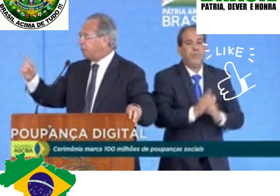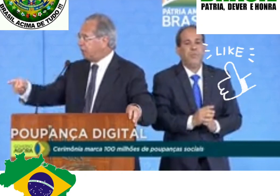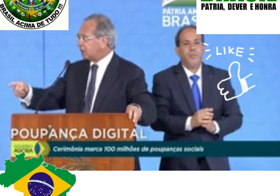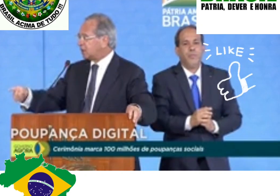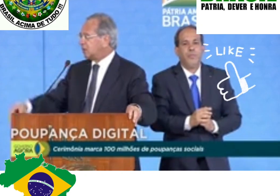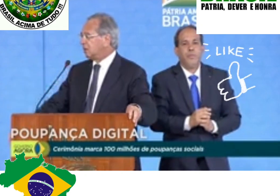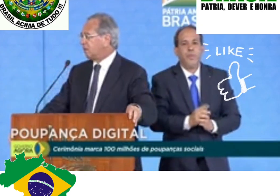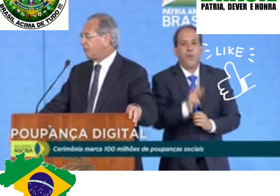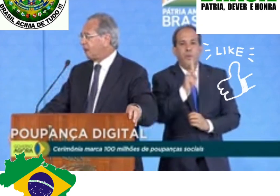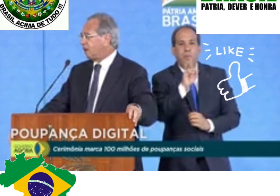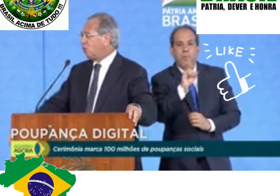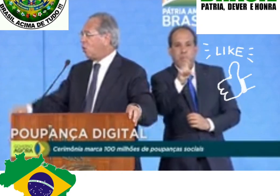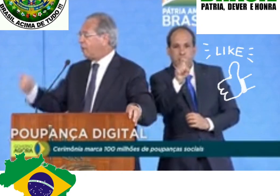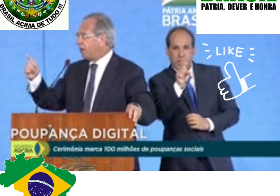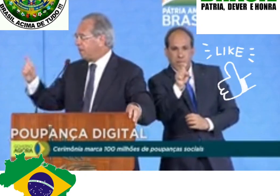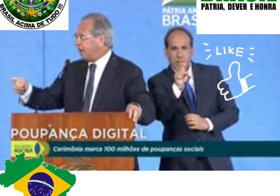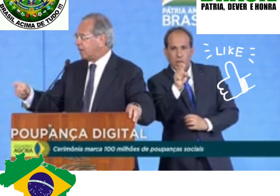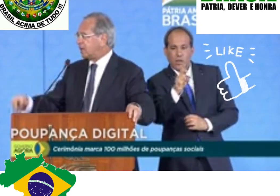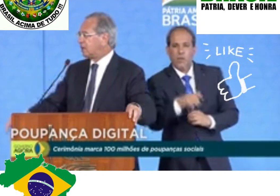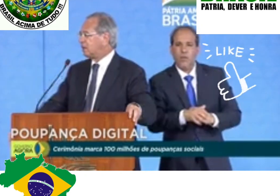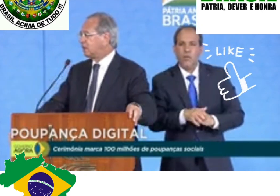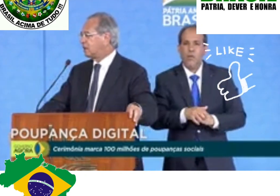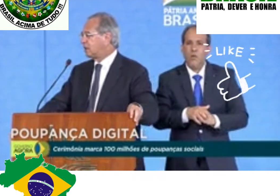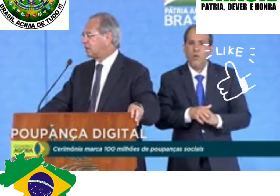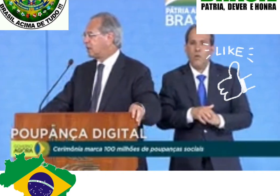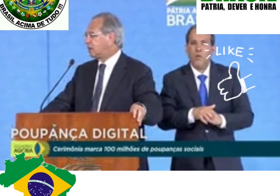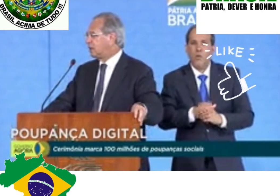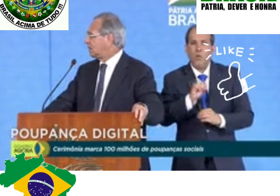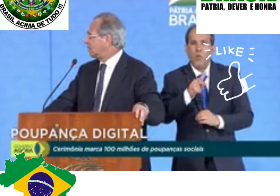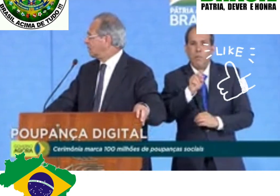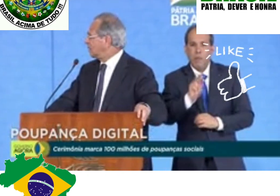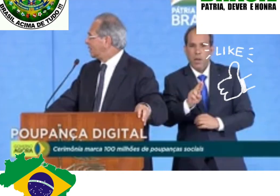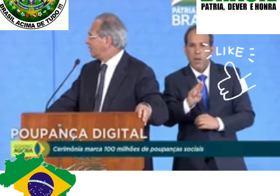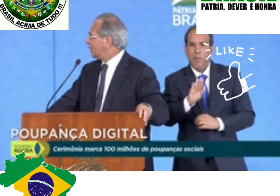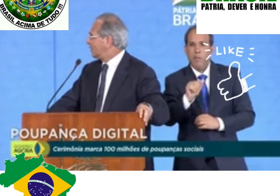O Pix, o Open Bank,